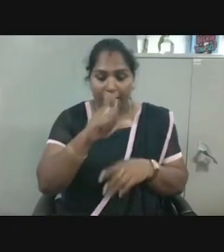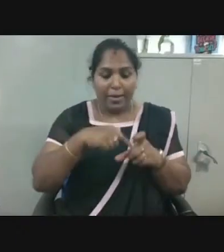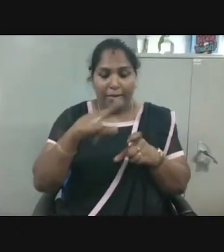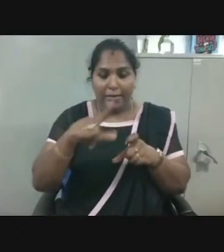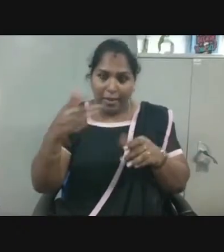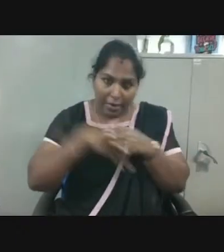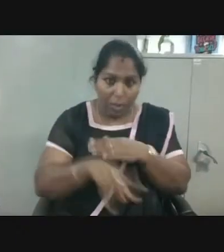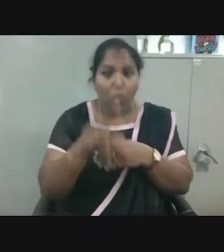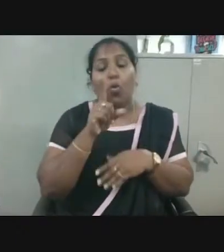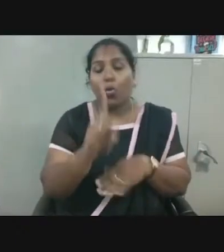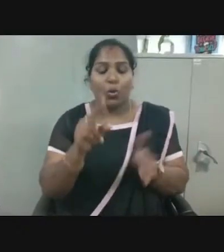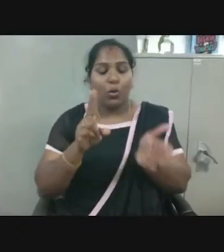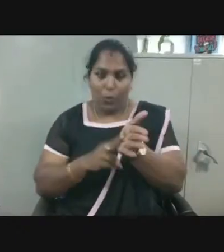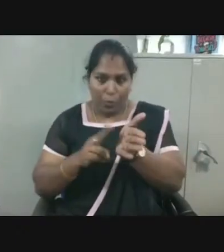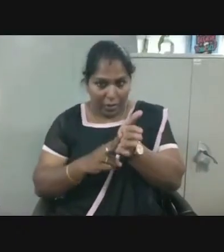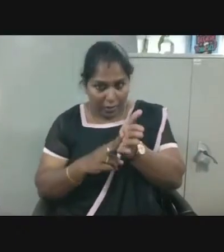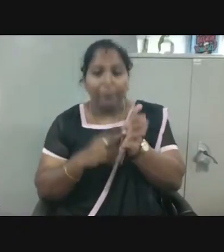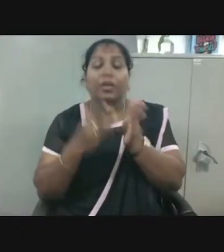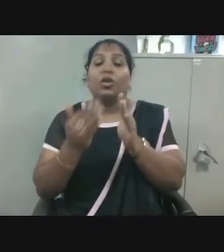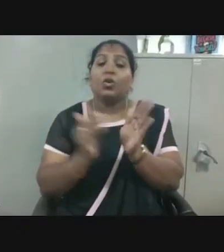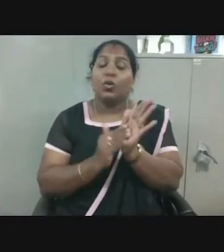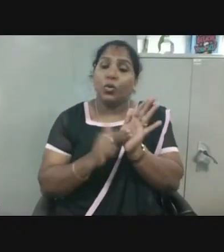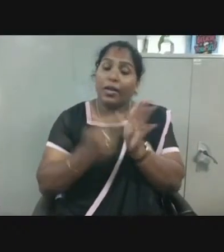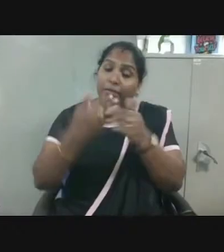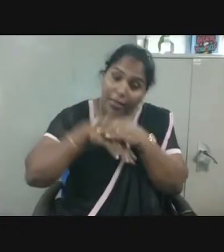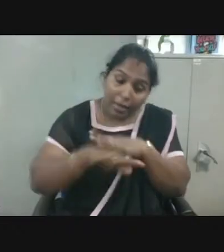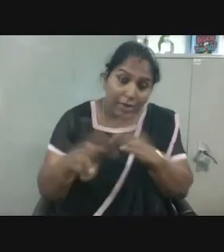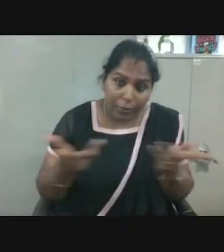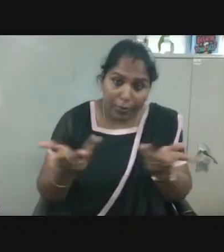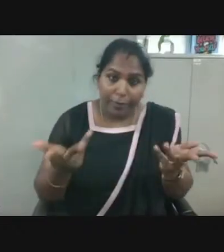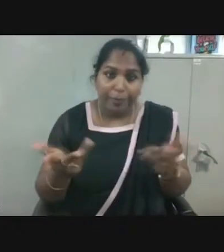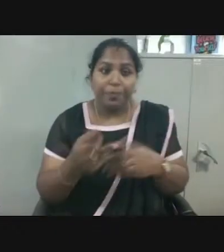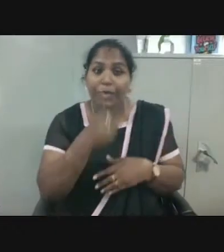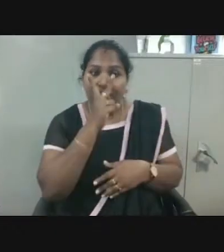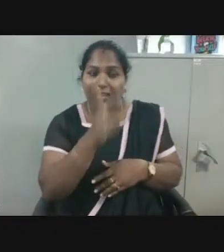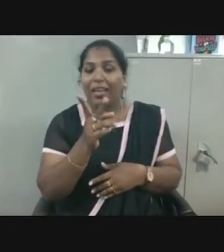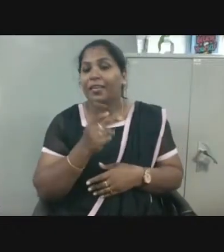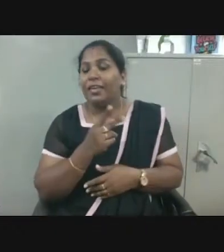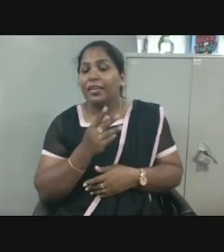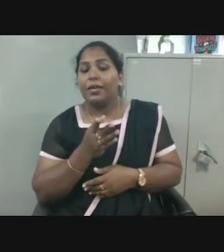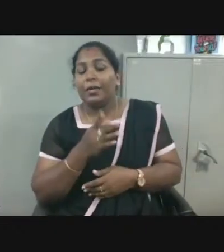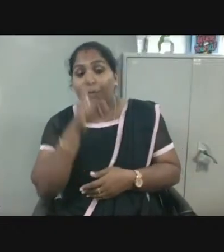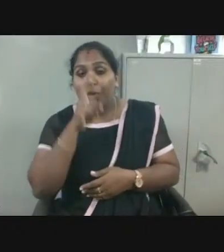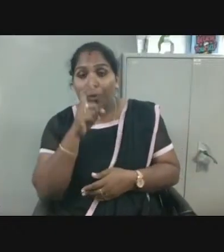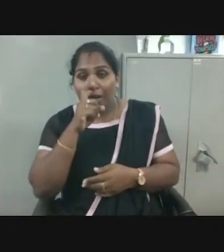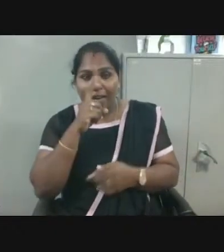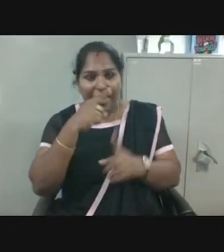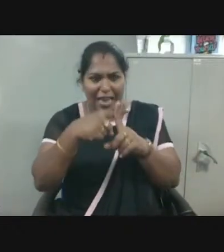ന്യൂക്ലിയസ് കാണും. ആ ന്യൂക്ലിയസിനകത്ത് നമ്മൾ കാണുന്ന ആ ഒരു നീല നിറത്തിലുള്ളൊരു എക്സ് പോലെ ഇരിക്കുന്ന സാധനമാണ് ഈ